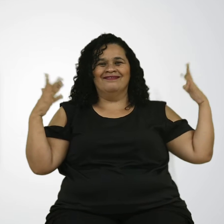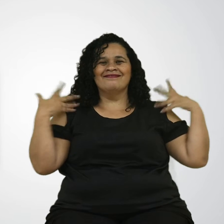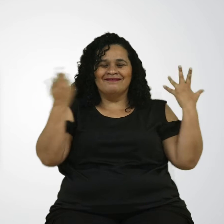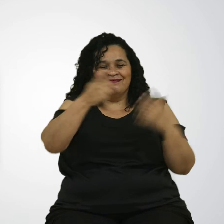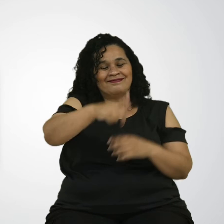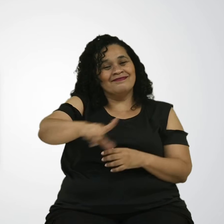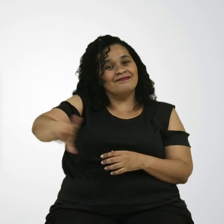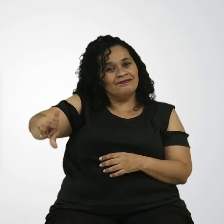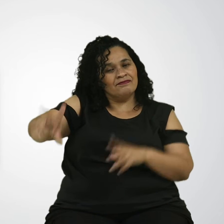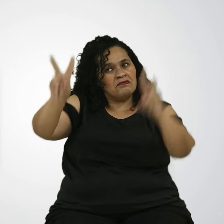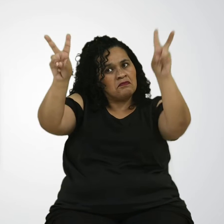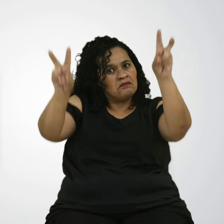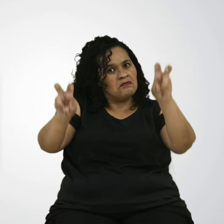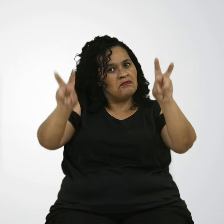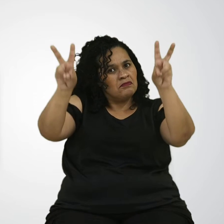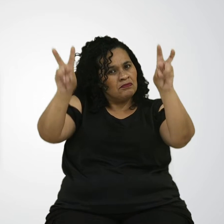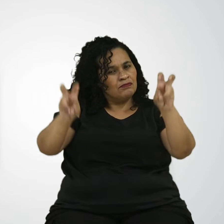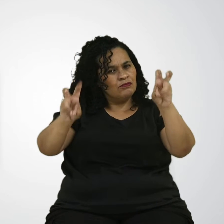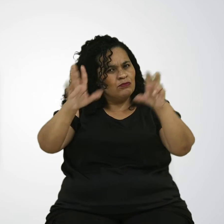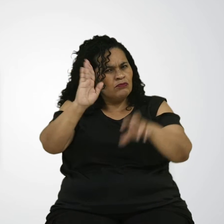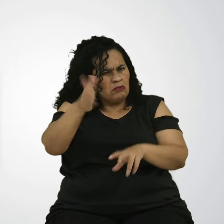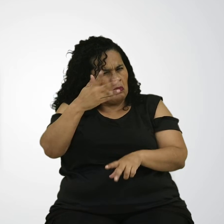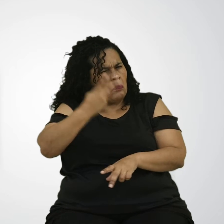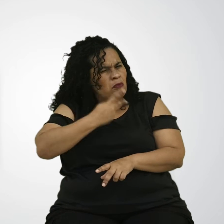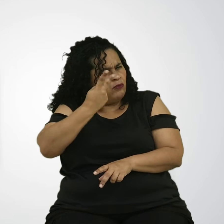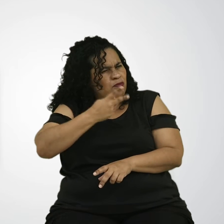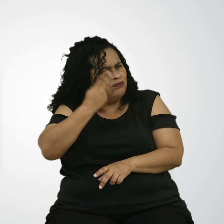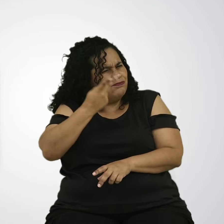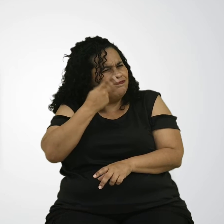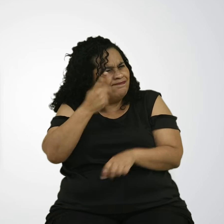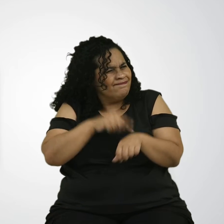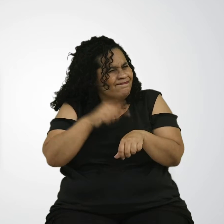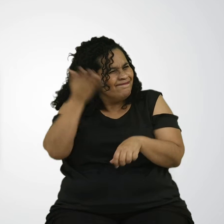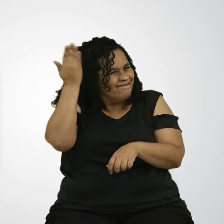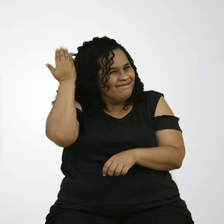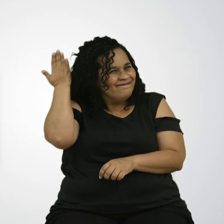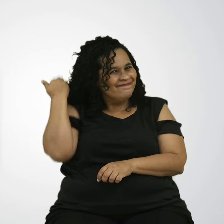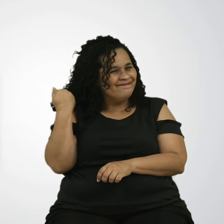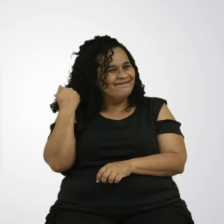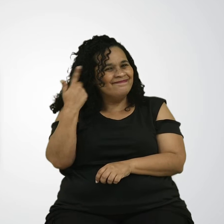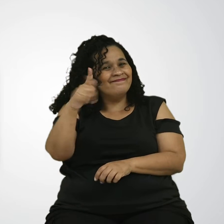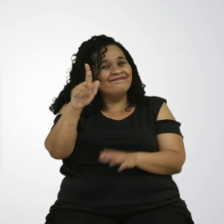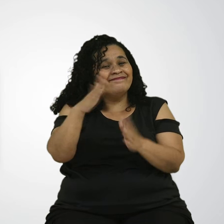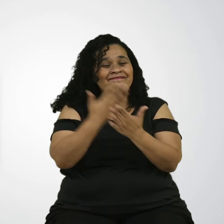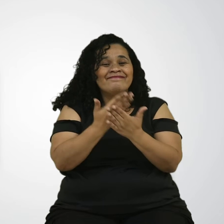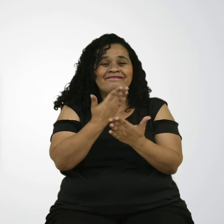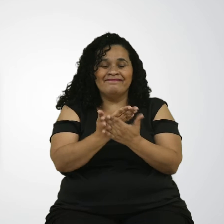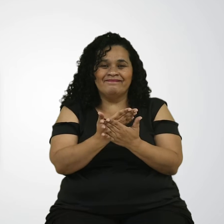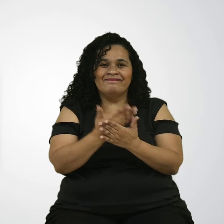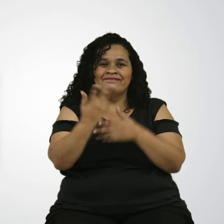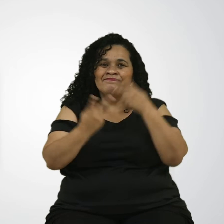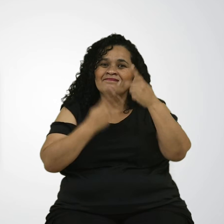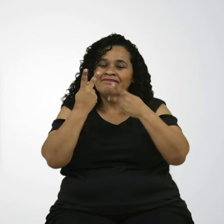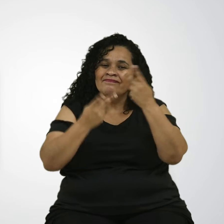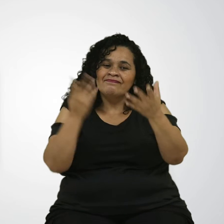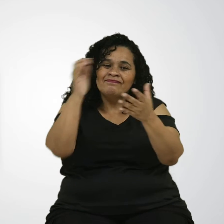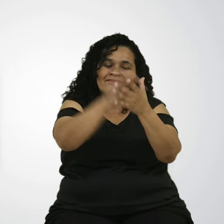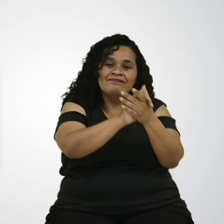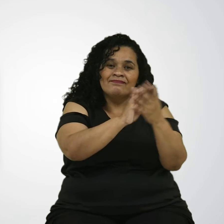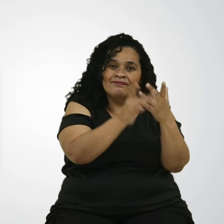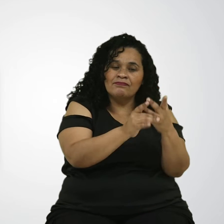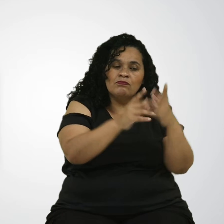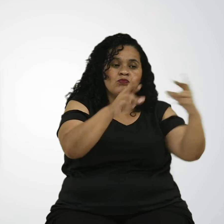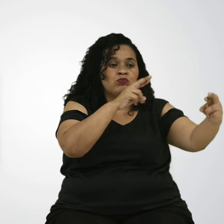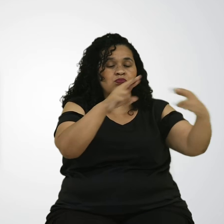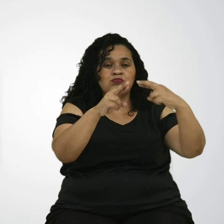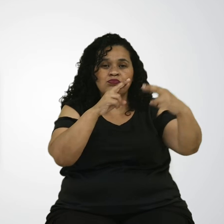um assunto que a gente já passou um tempo atrás, numa outra lição, né? Outra lição. Falando sobre casamento, relacionamento,